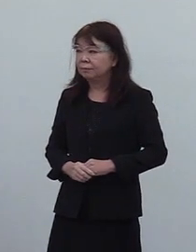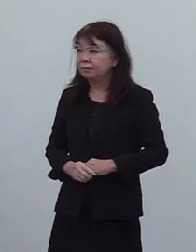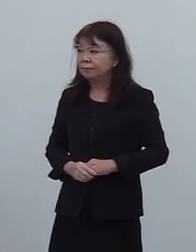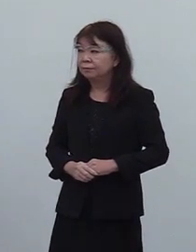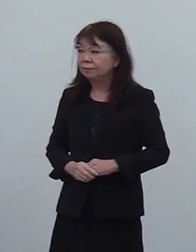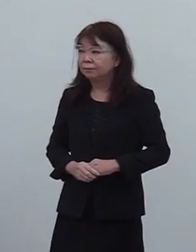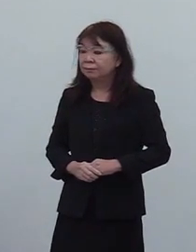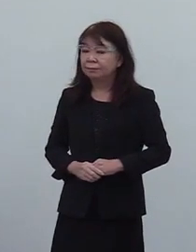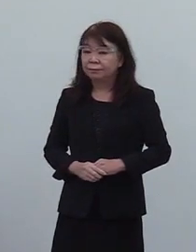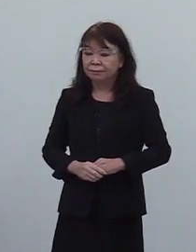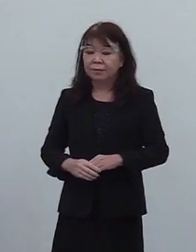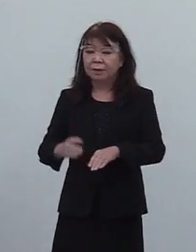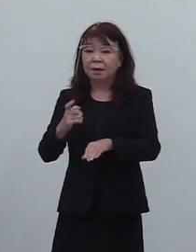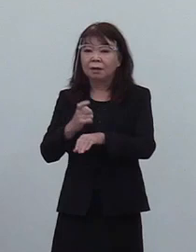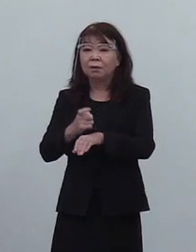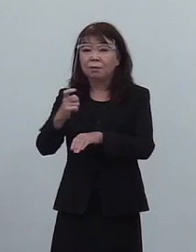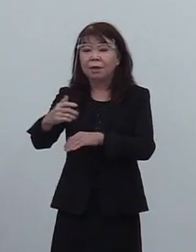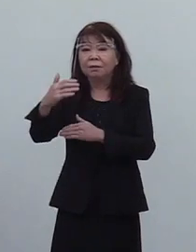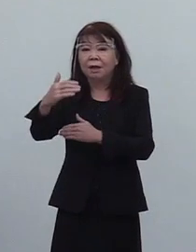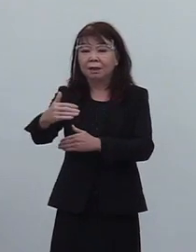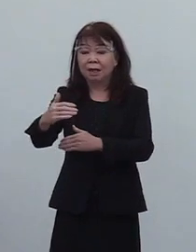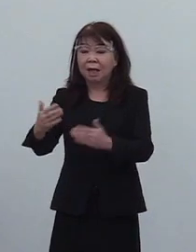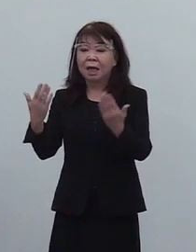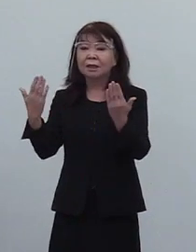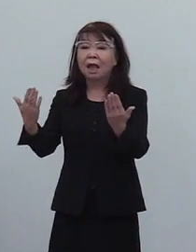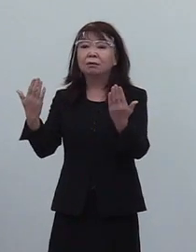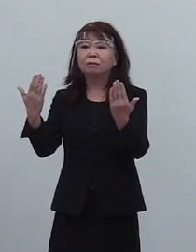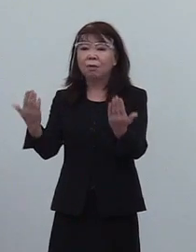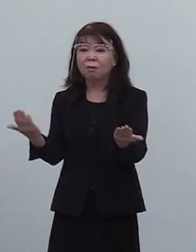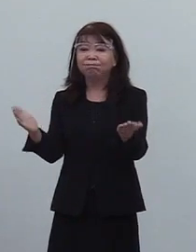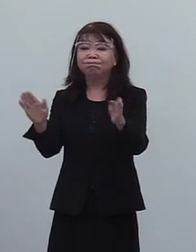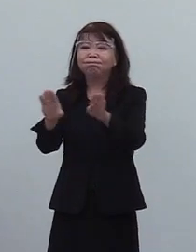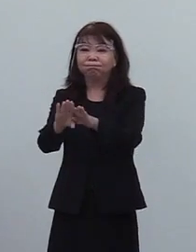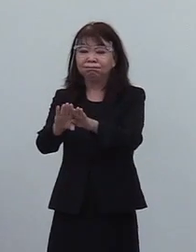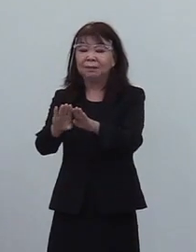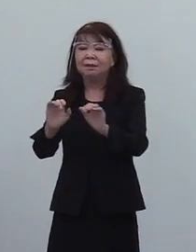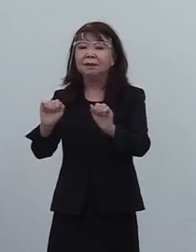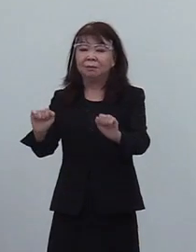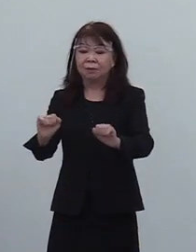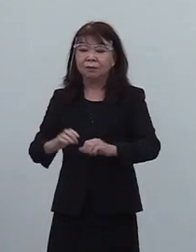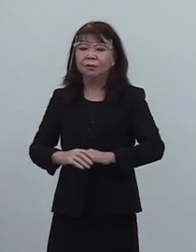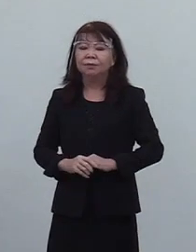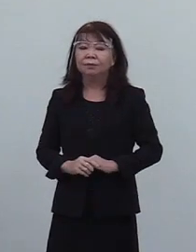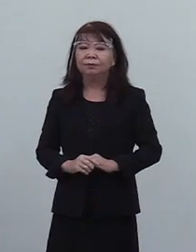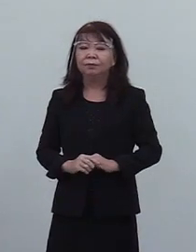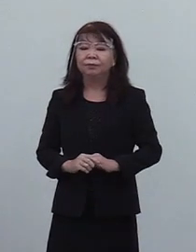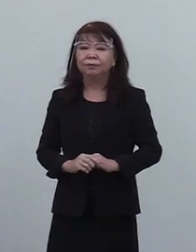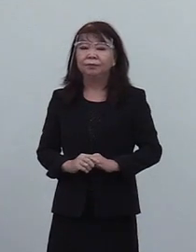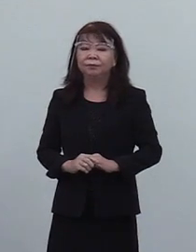学校で当面の間学校を閉鎖するということで聞いております。